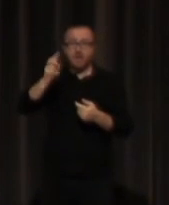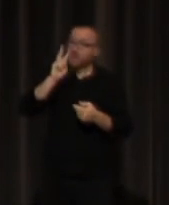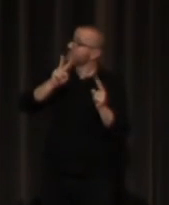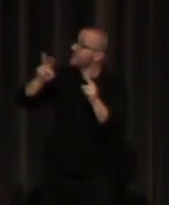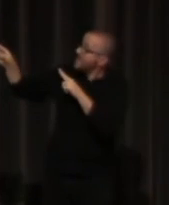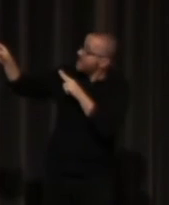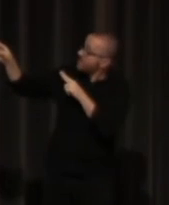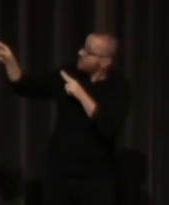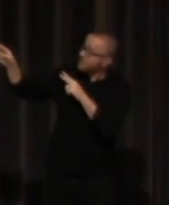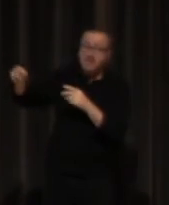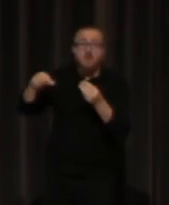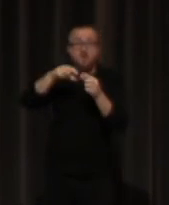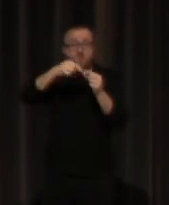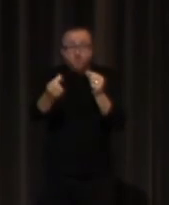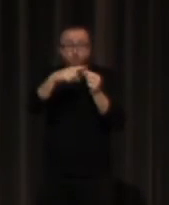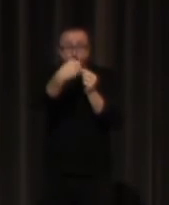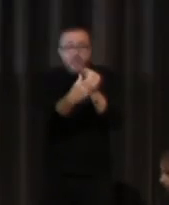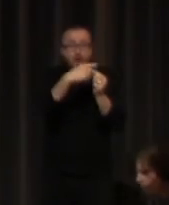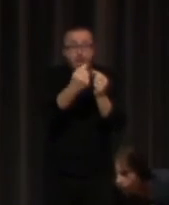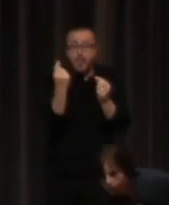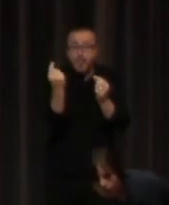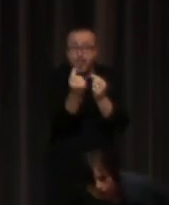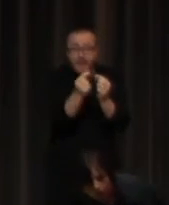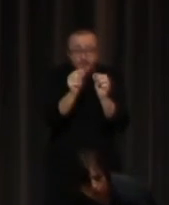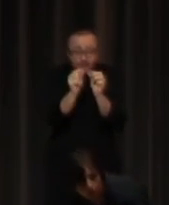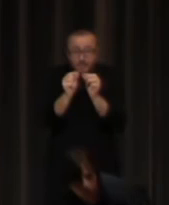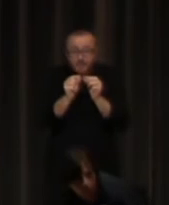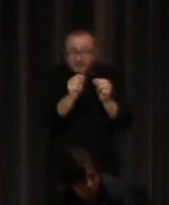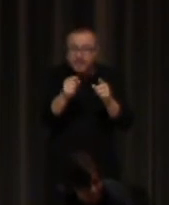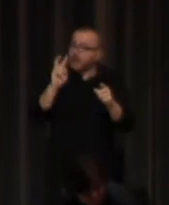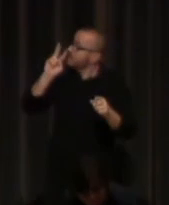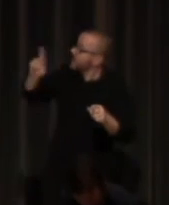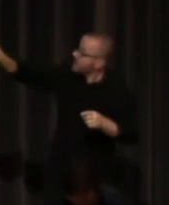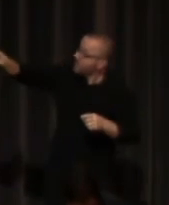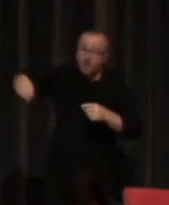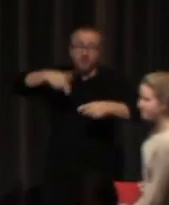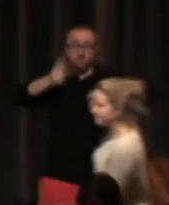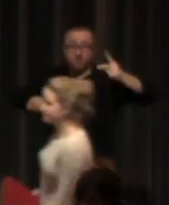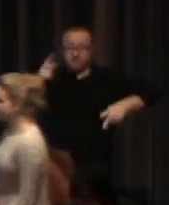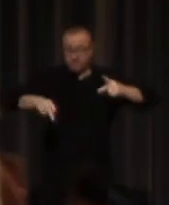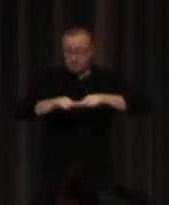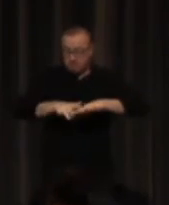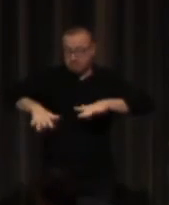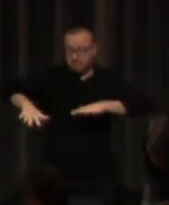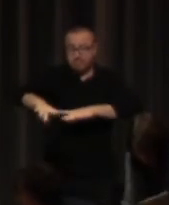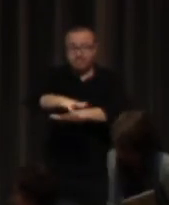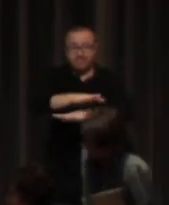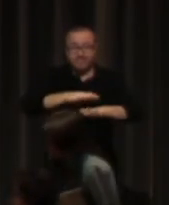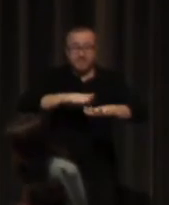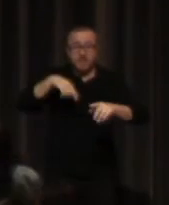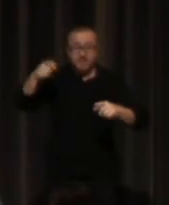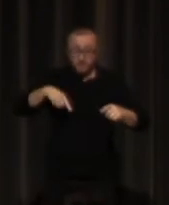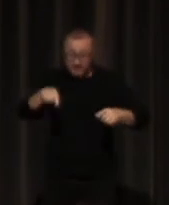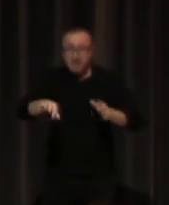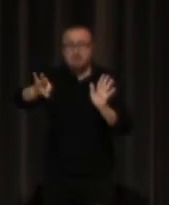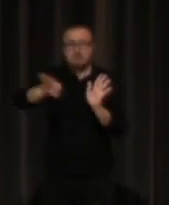les petites fulles que estan, els pètals que estan escampats per terra, els podeu veure, deixen una petita marca